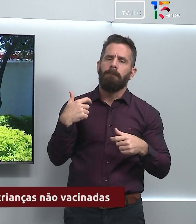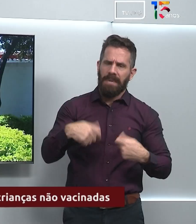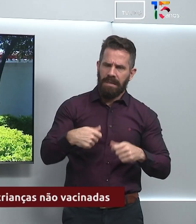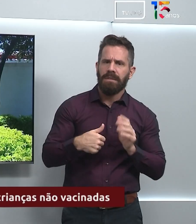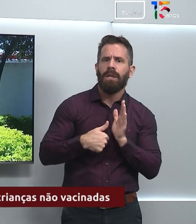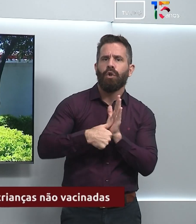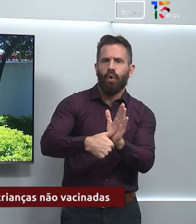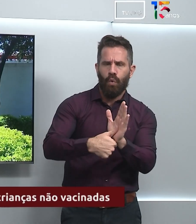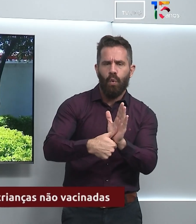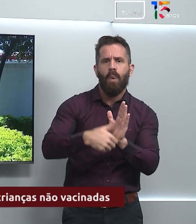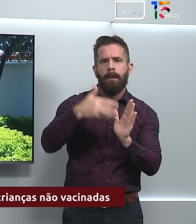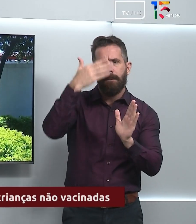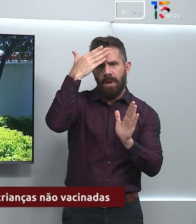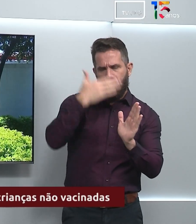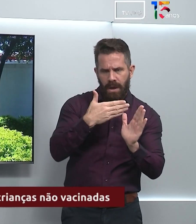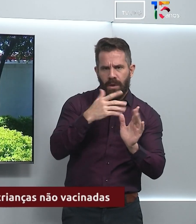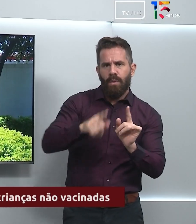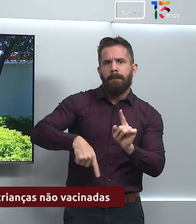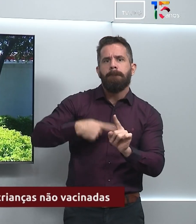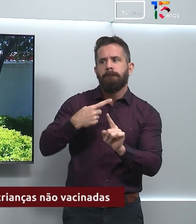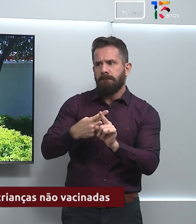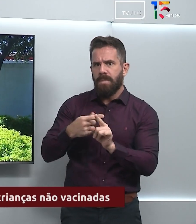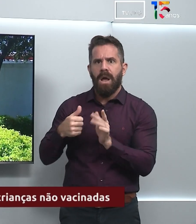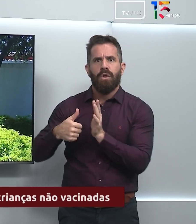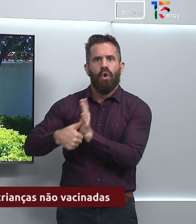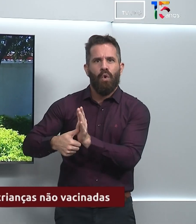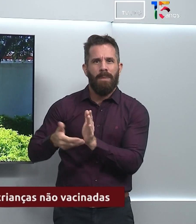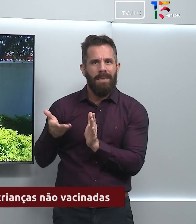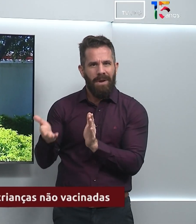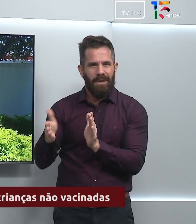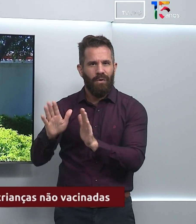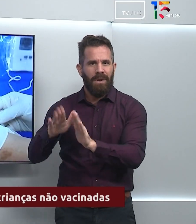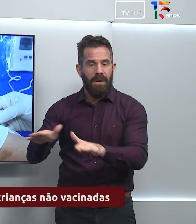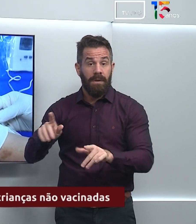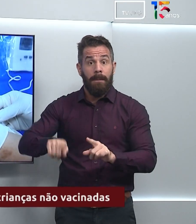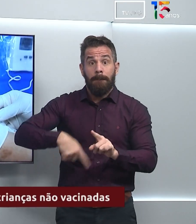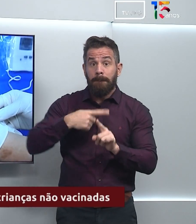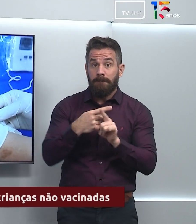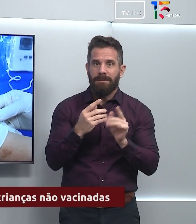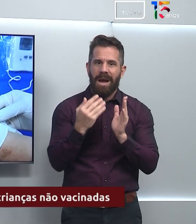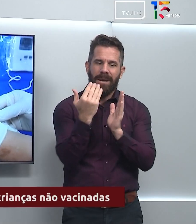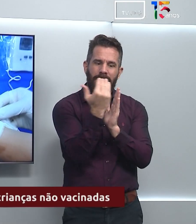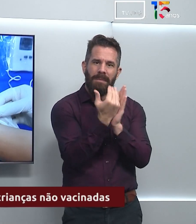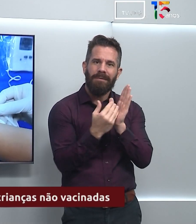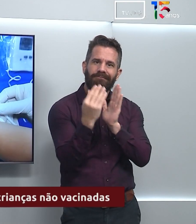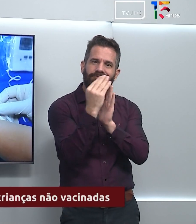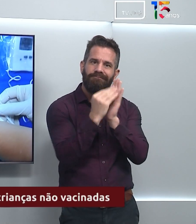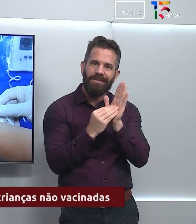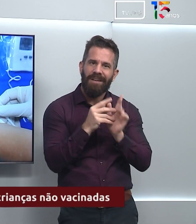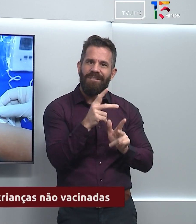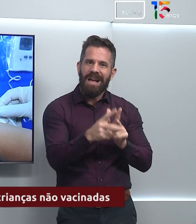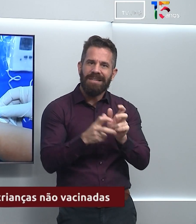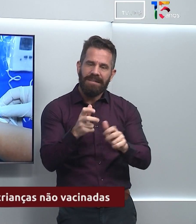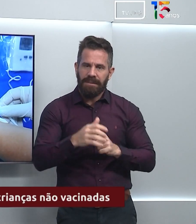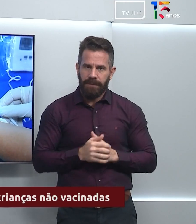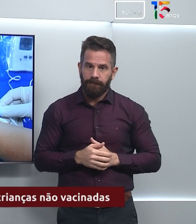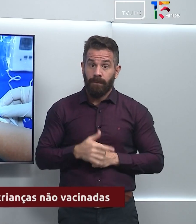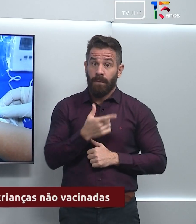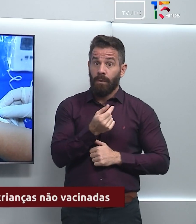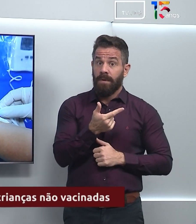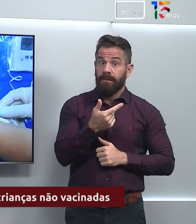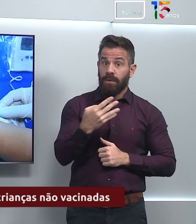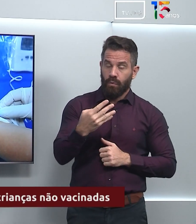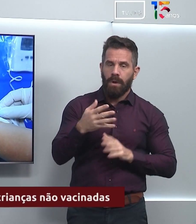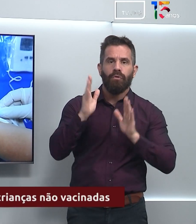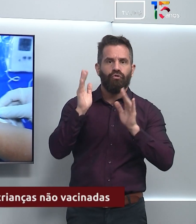pessoais, documentos da criança e caderneta de vacinação. Em 2024, a Prefeitura de Goiânia